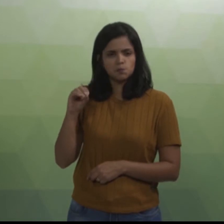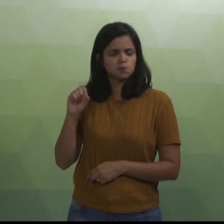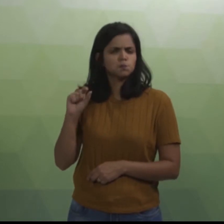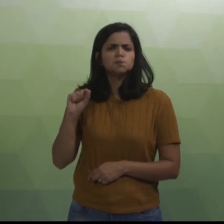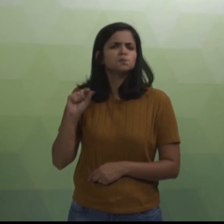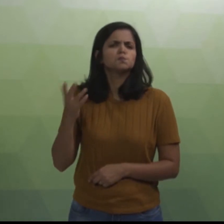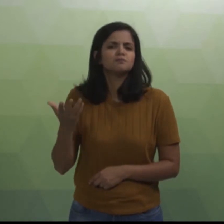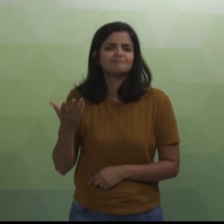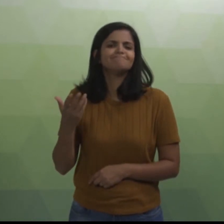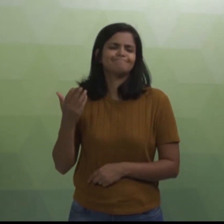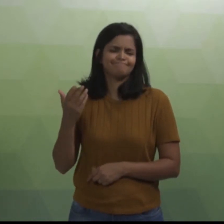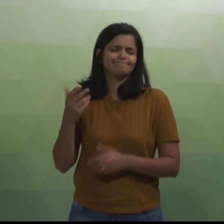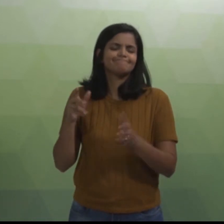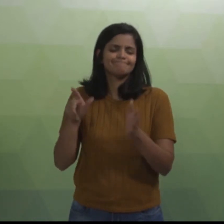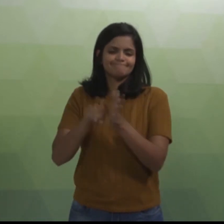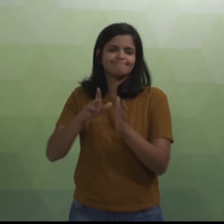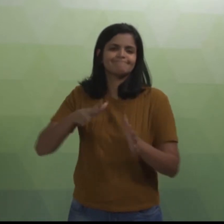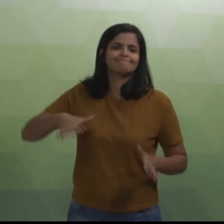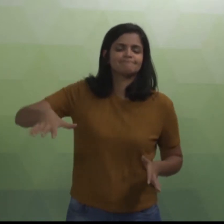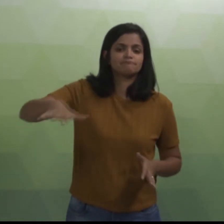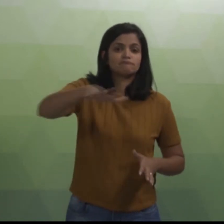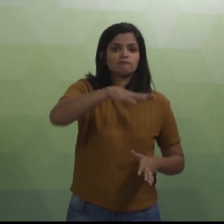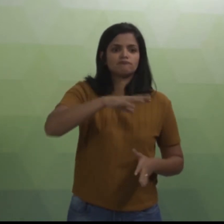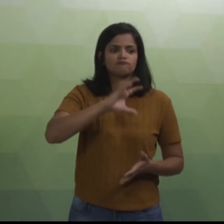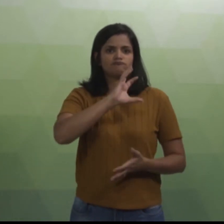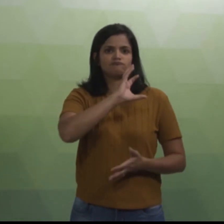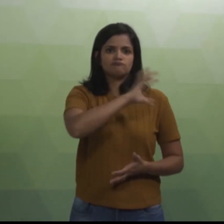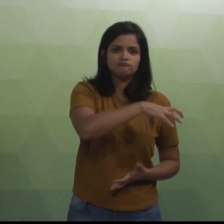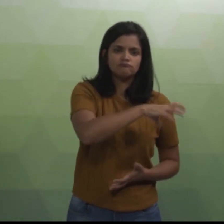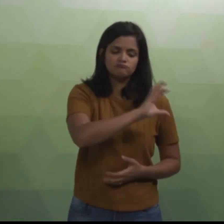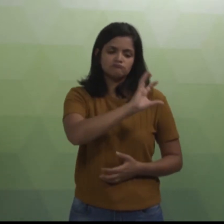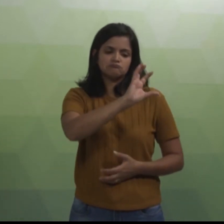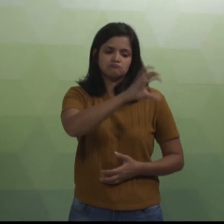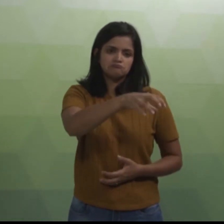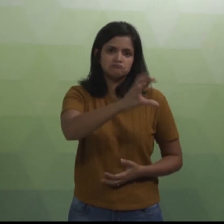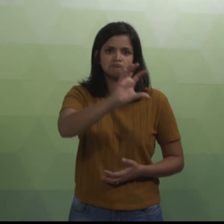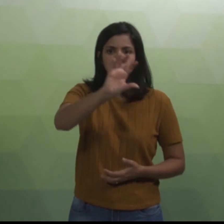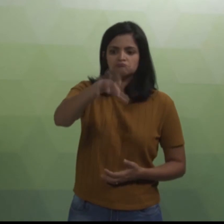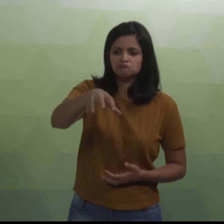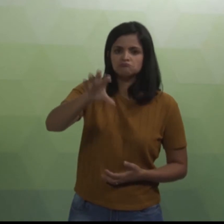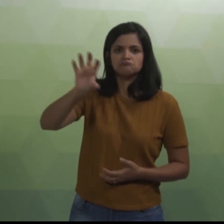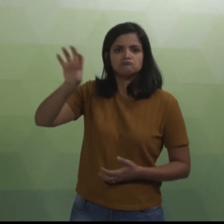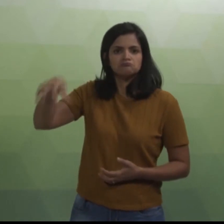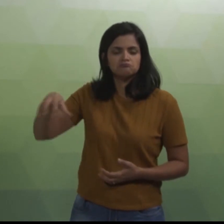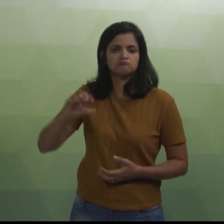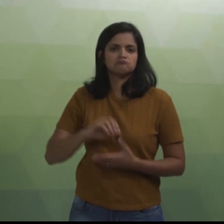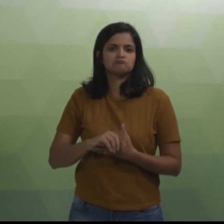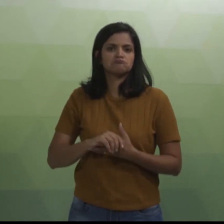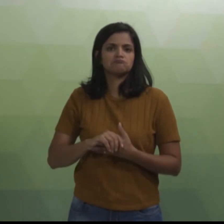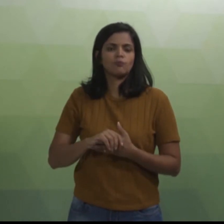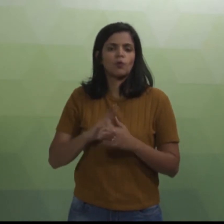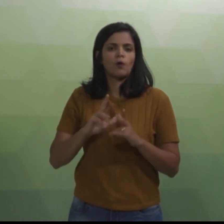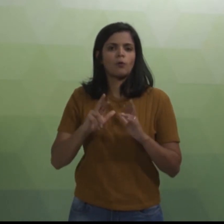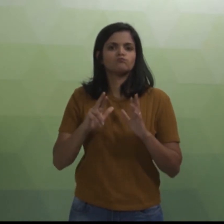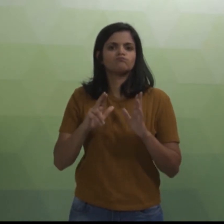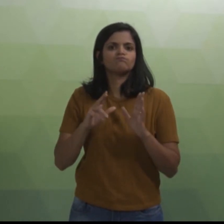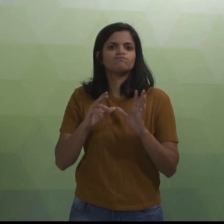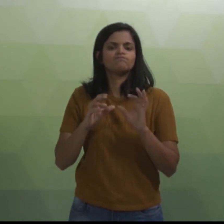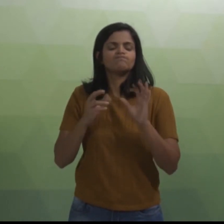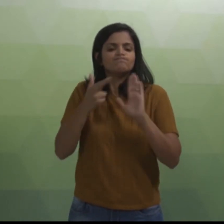Agora falaremos sobre pontos arbitrários. O que são? Então,